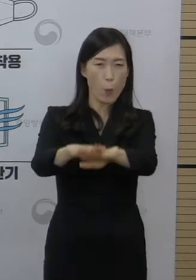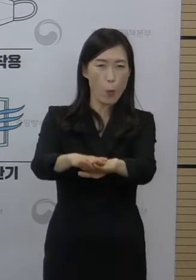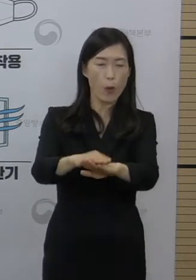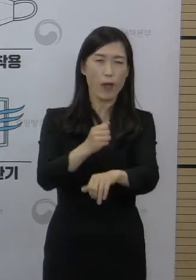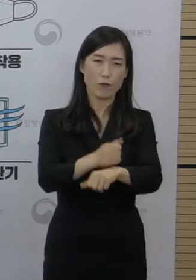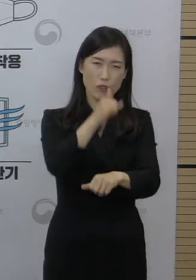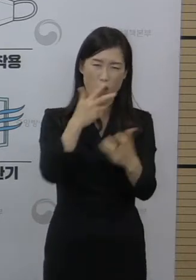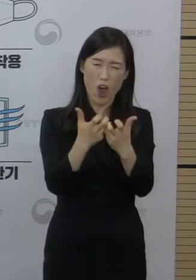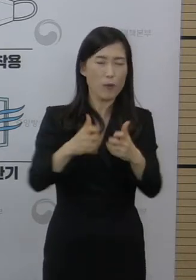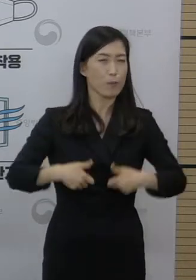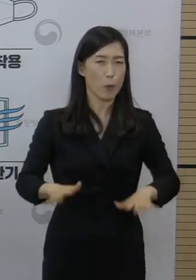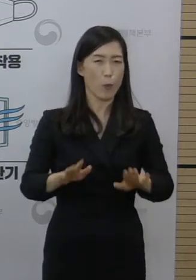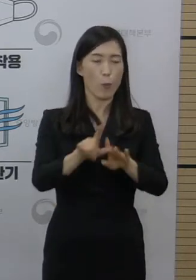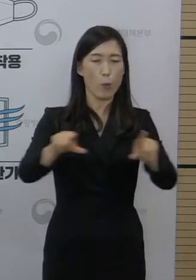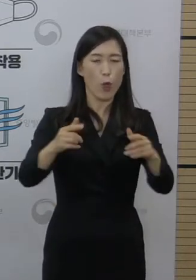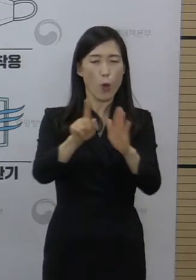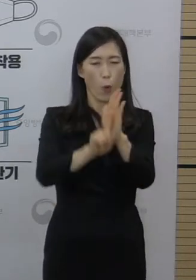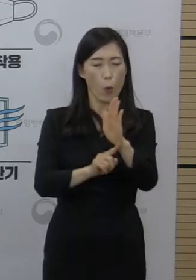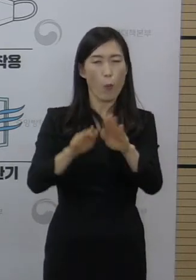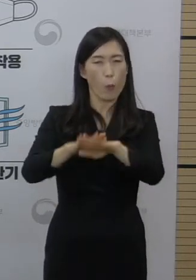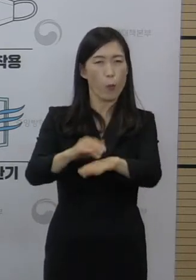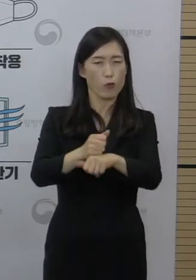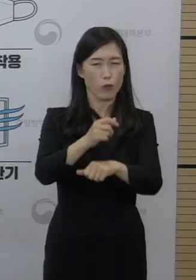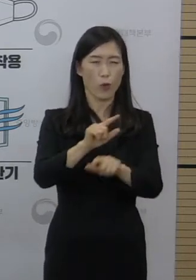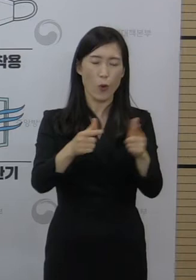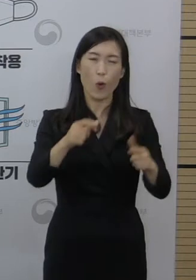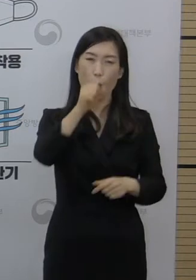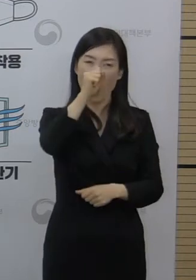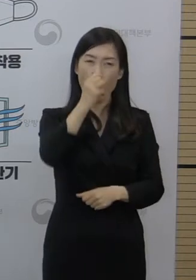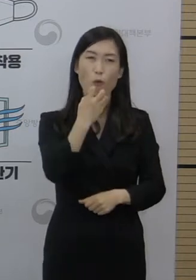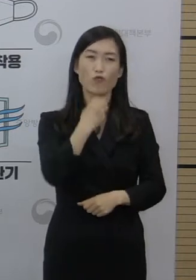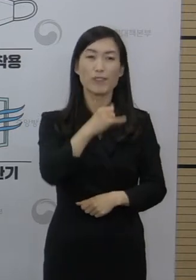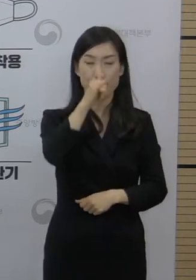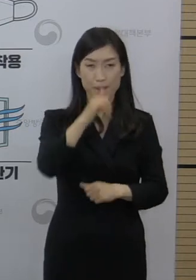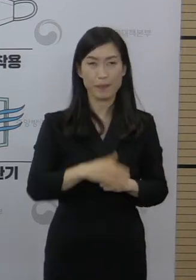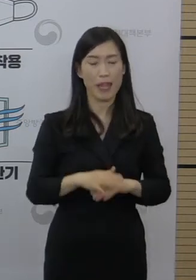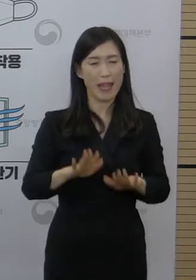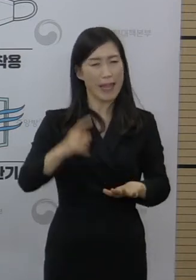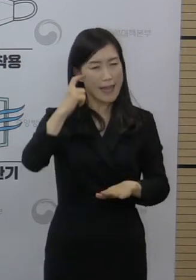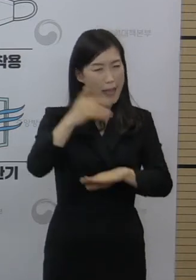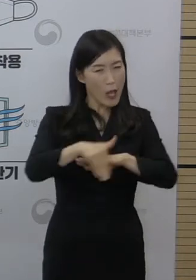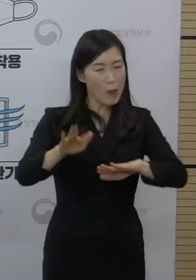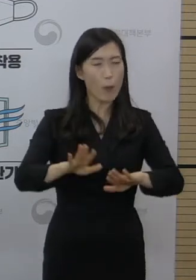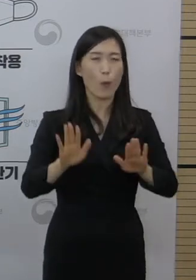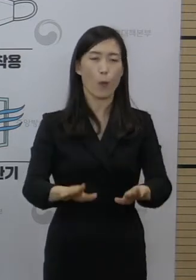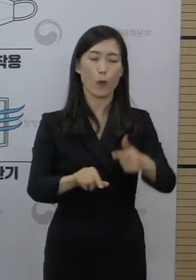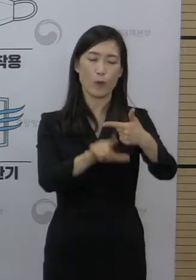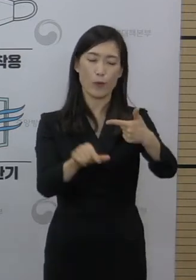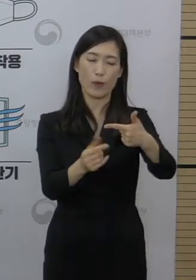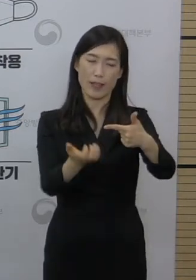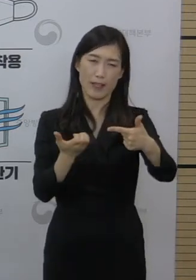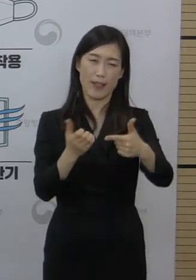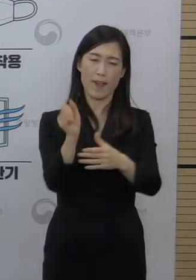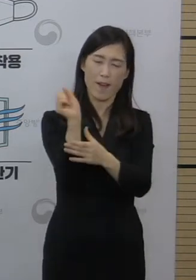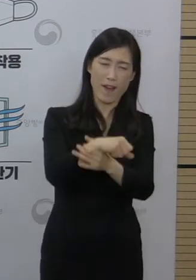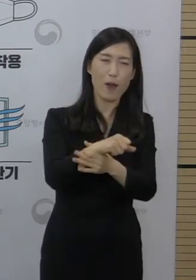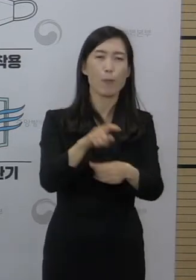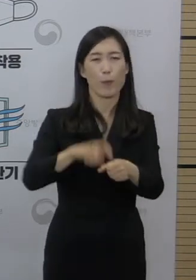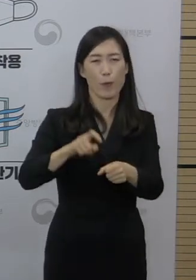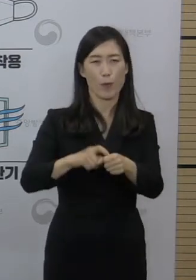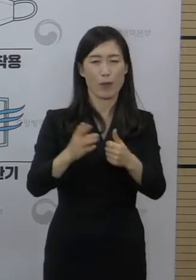있습니다 현재는 상반기 내에 허가를 목표로 인상 3상을 진행 중에 있으며